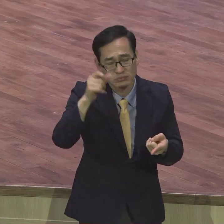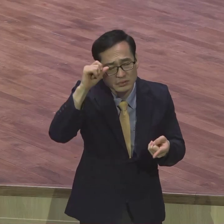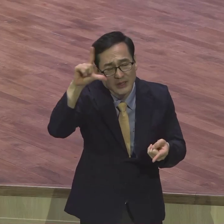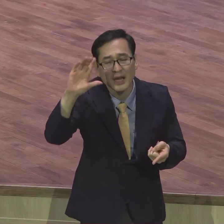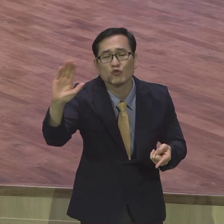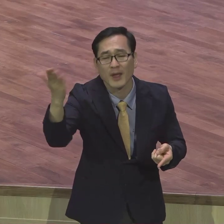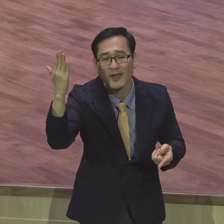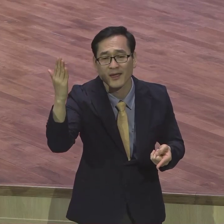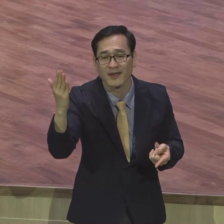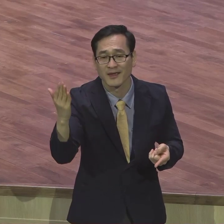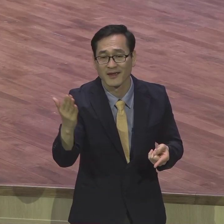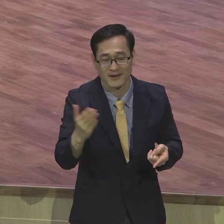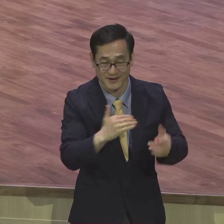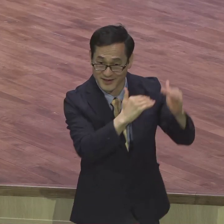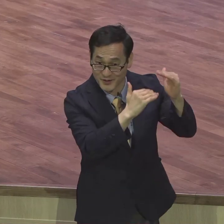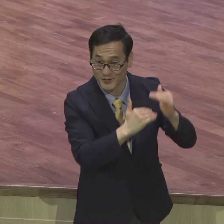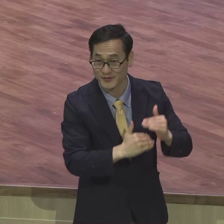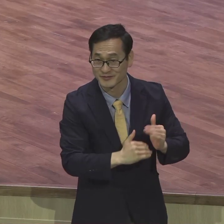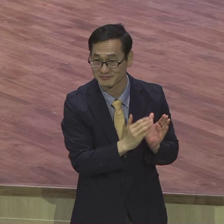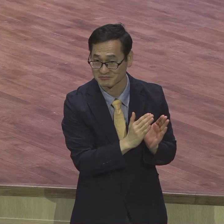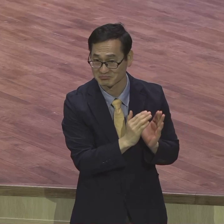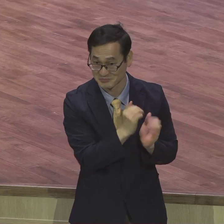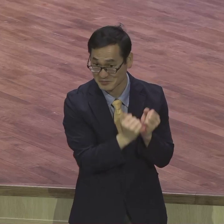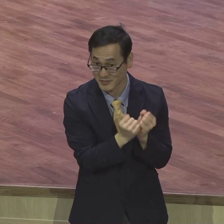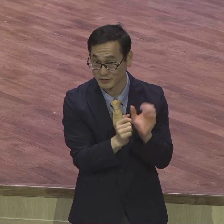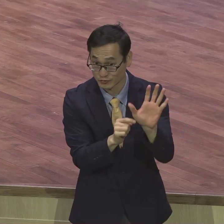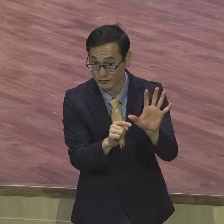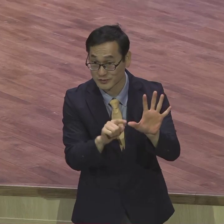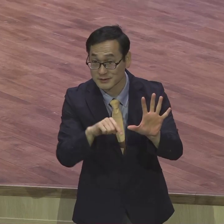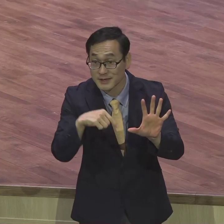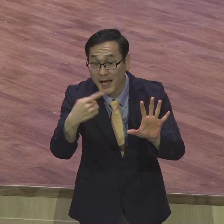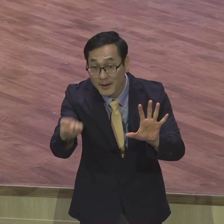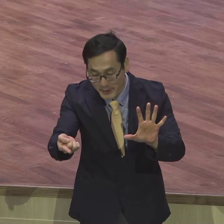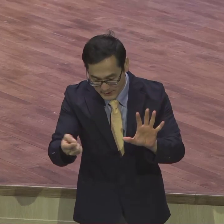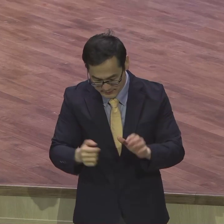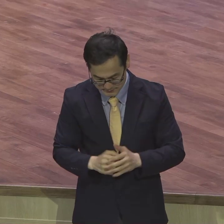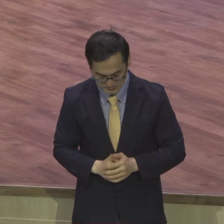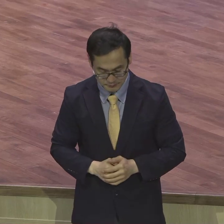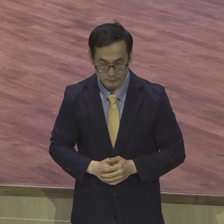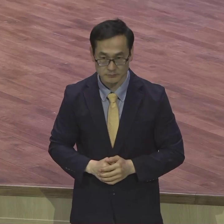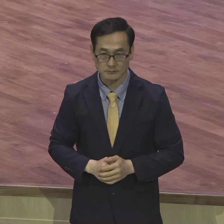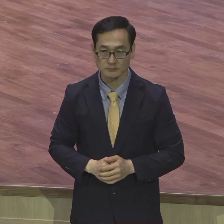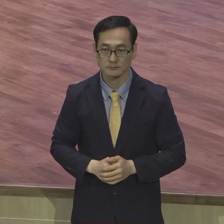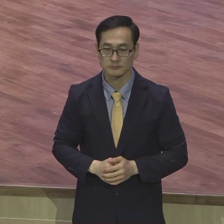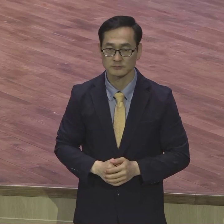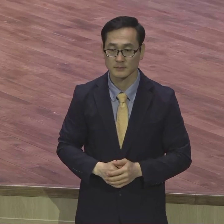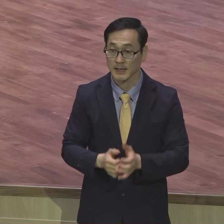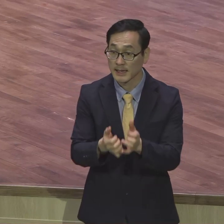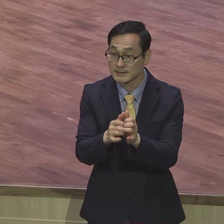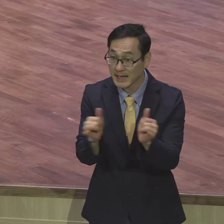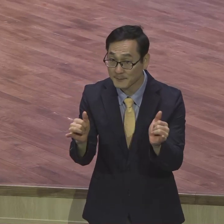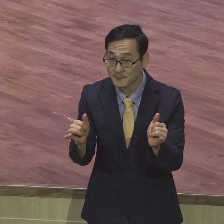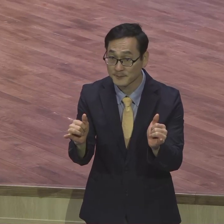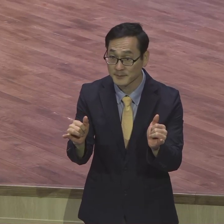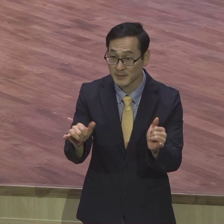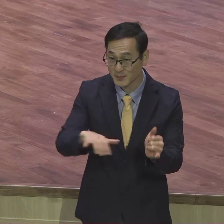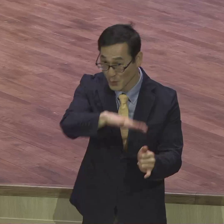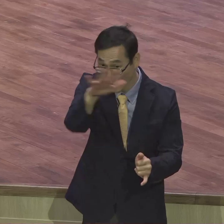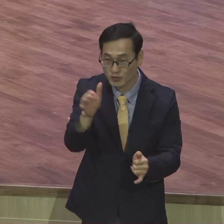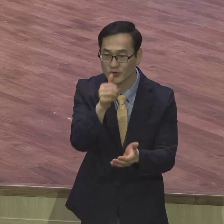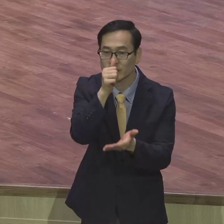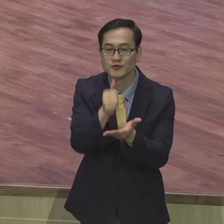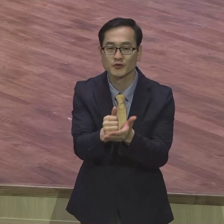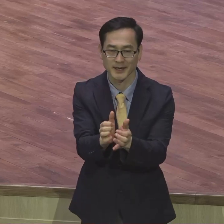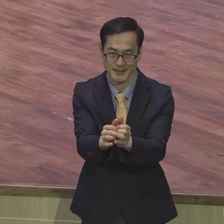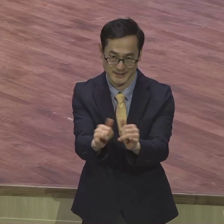라는 의미 그리고 두 번째 오늘 본문의 1절 말씀입니다. 인간은 모든 죄인